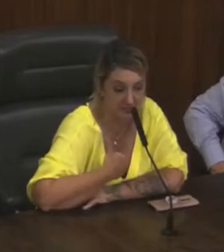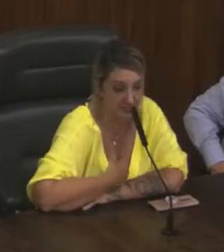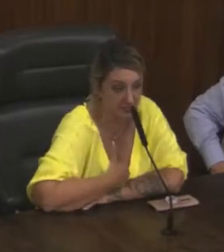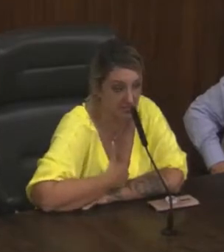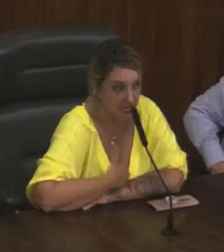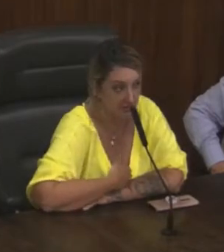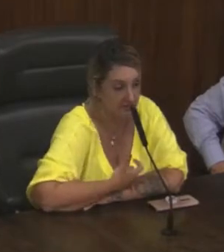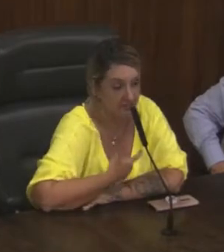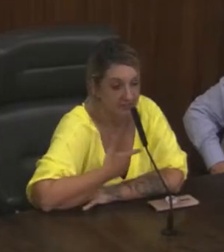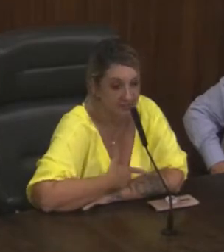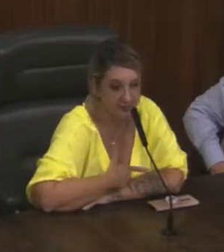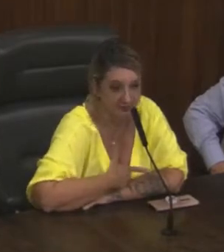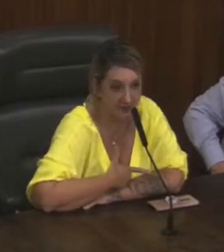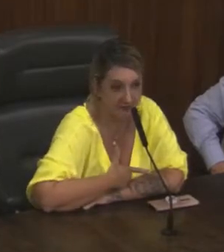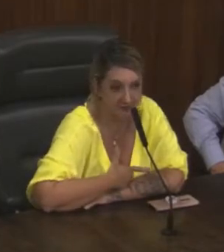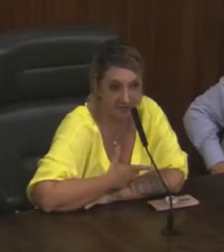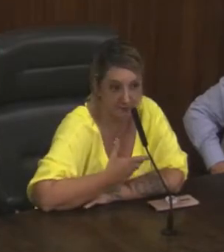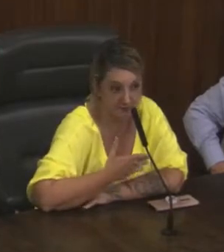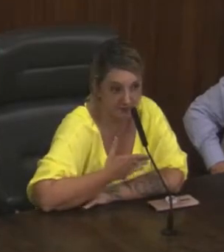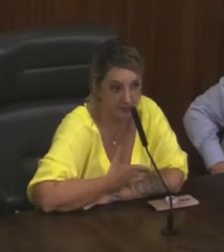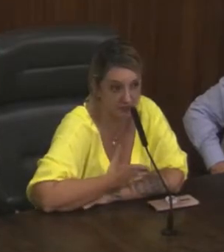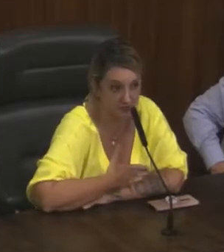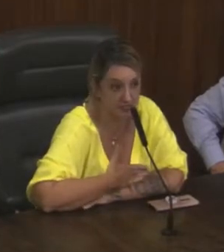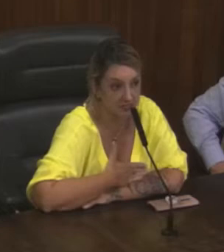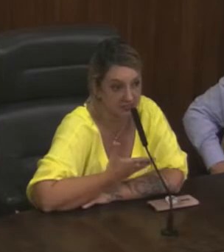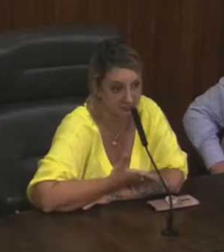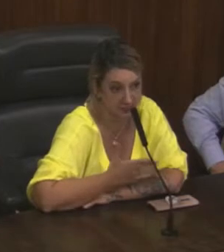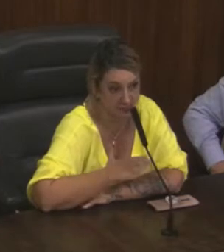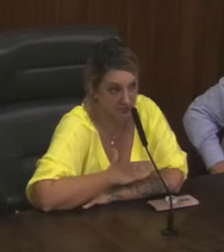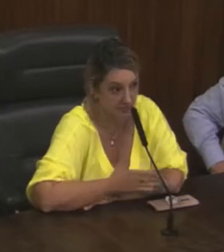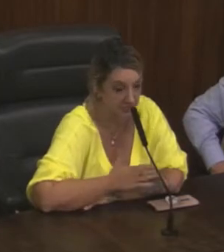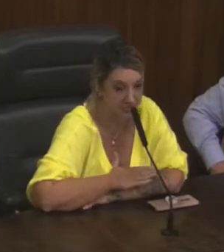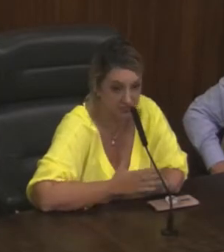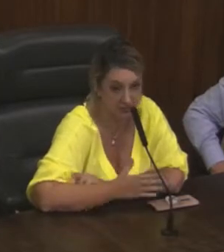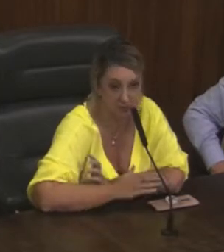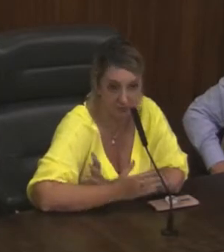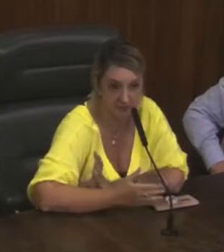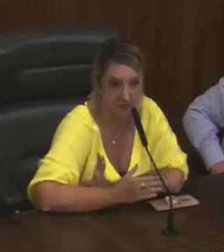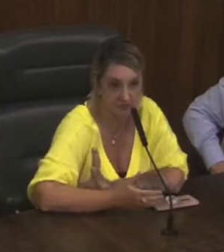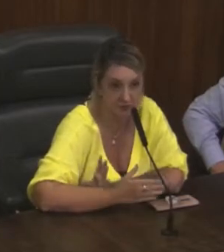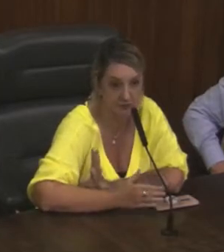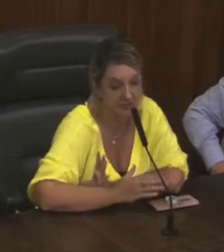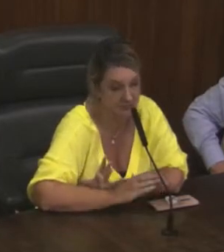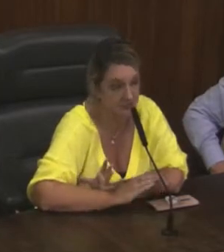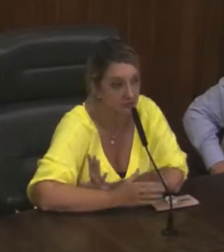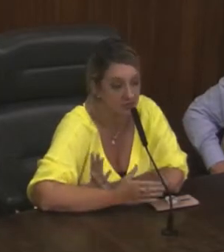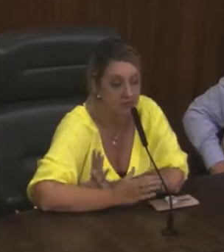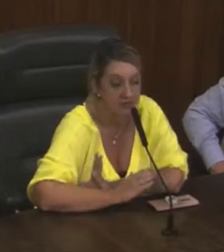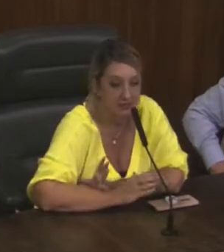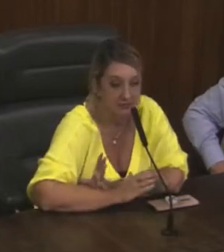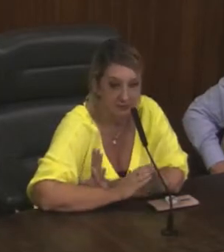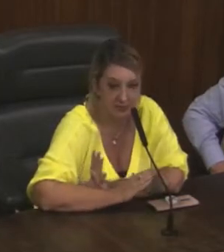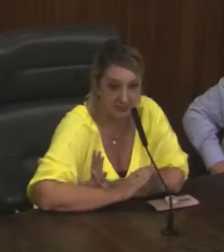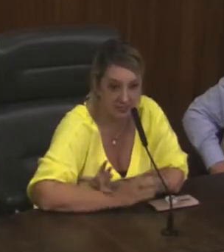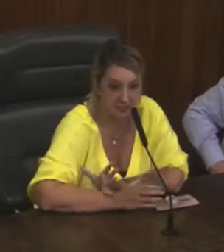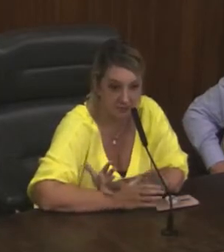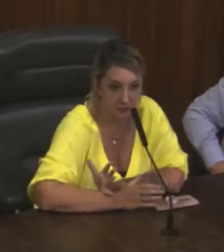de aula. Também virá a professora Elzinha, né? Pode ser que a gente tenha algum imprevisto e tudo mais, então vocês estarão muito